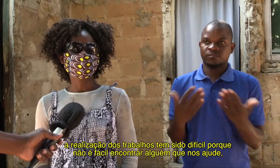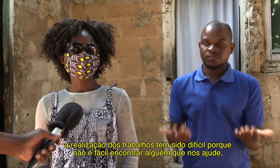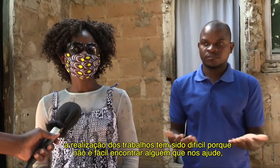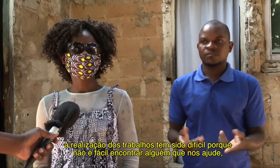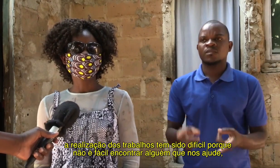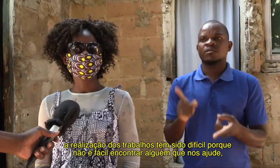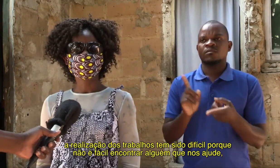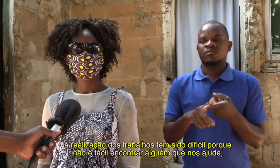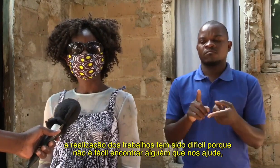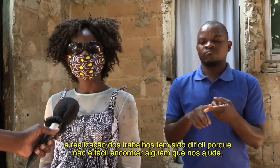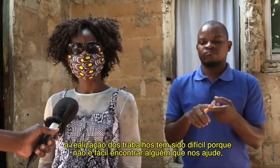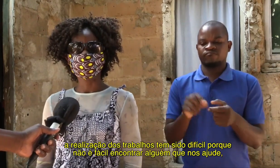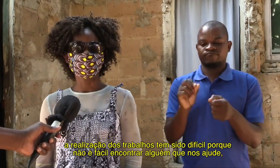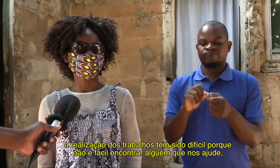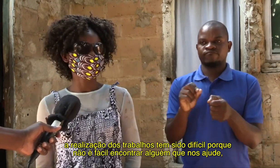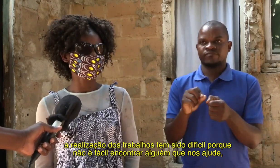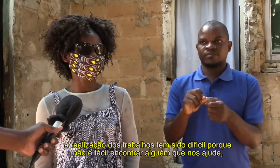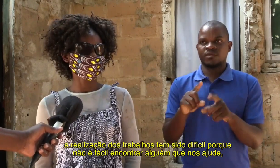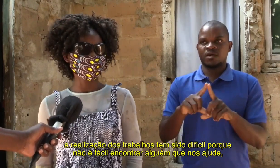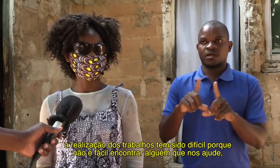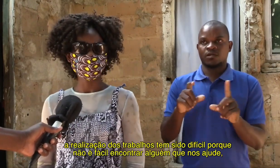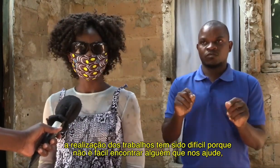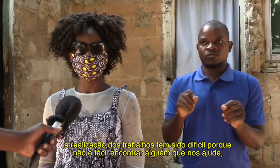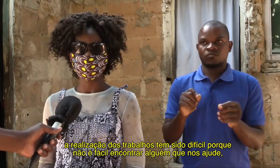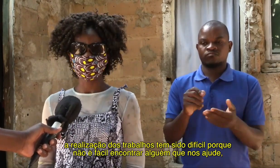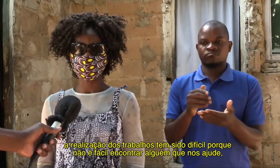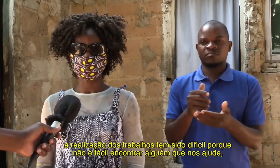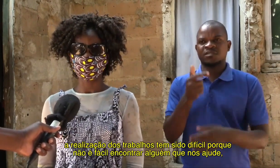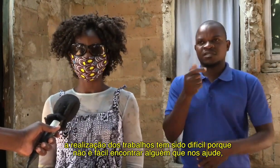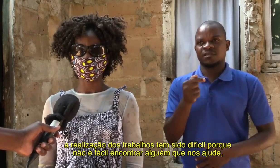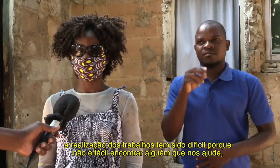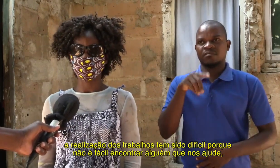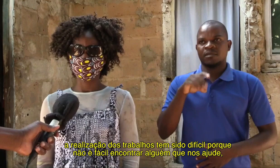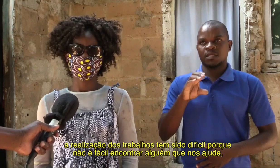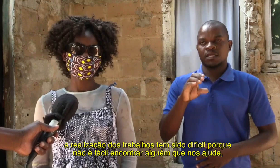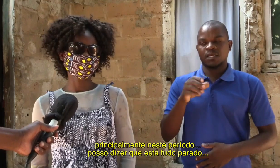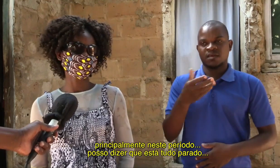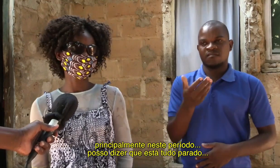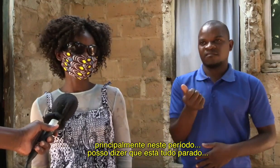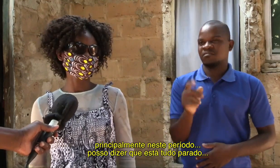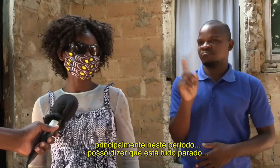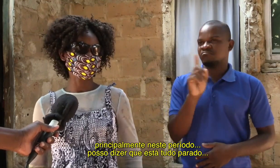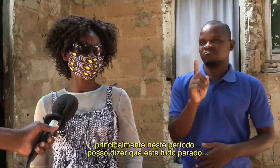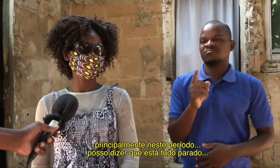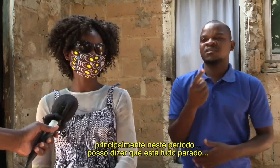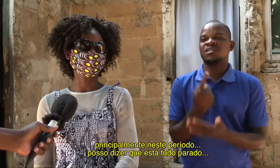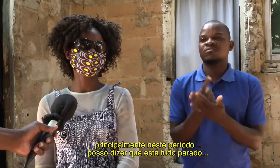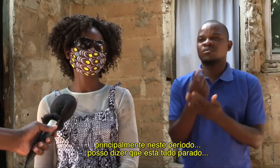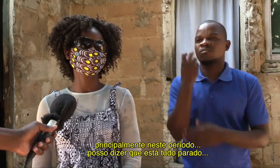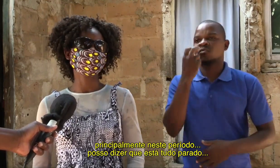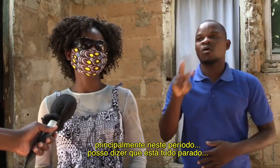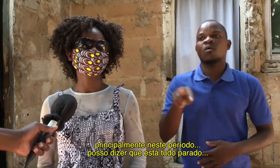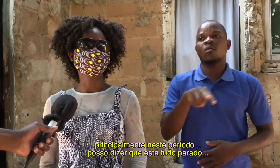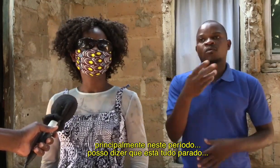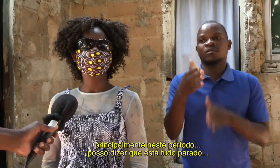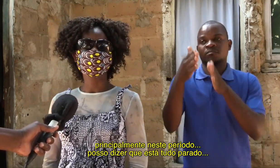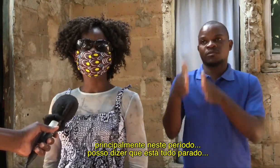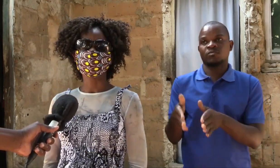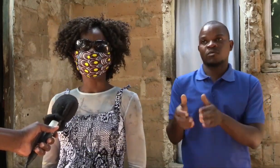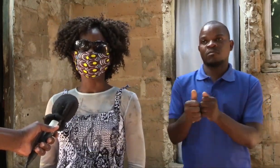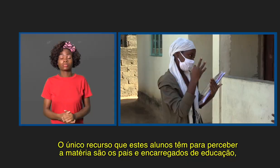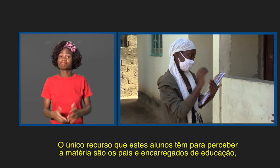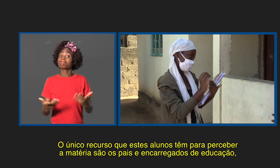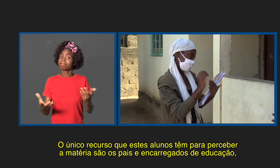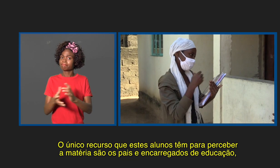dos trabalhos tem sido difícil, porque tem que depender de alguém e não é fácil de encontrar. Principalmente nesse tempo, posso dizer que está tudo